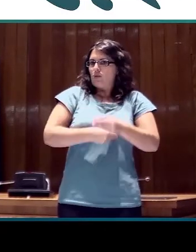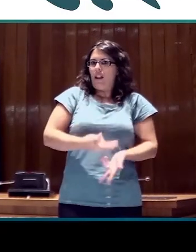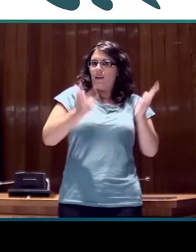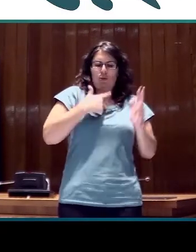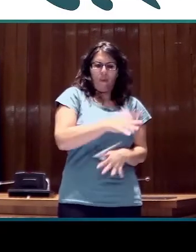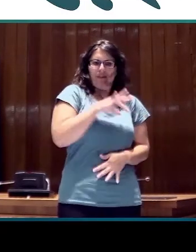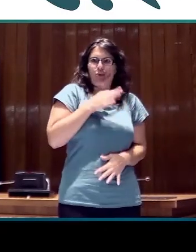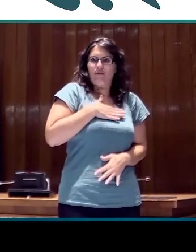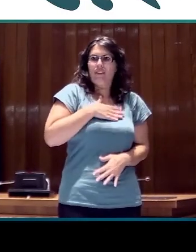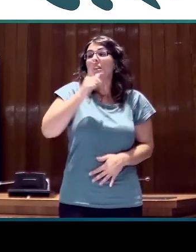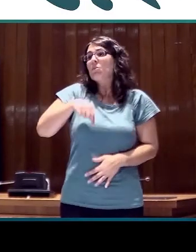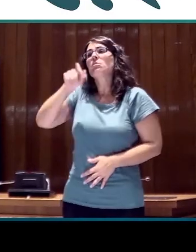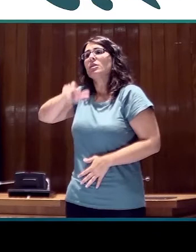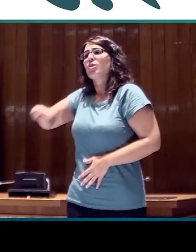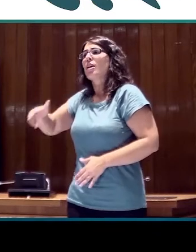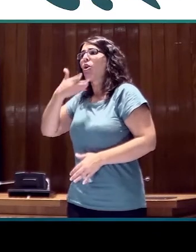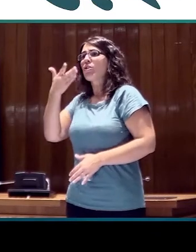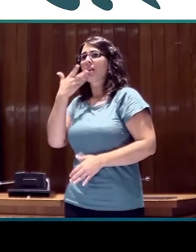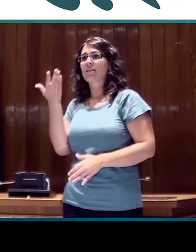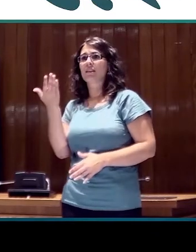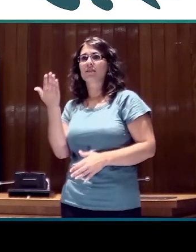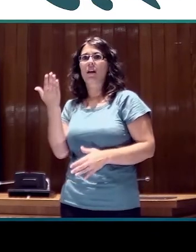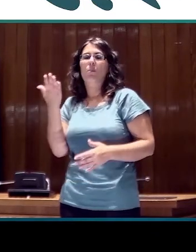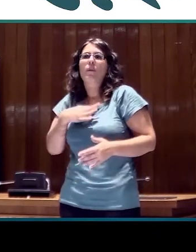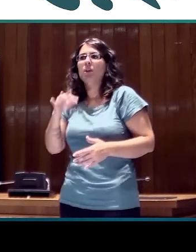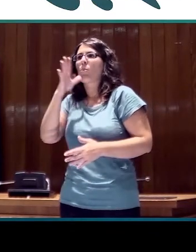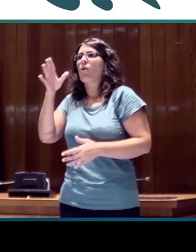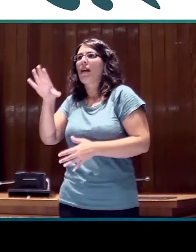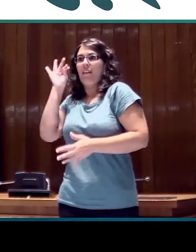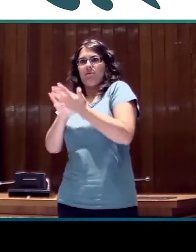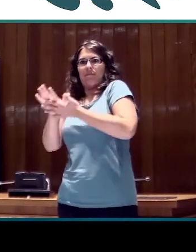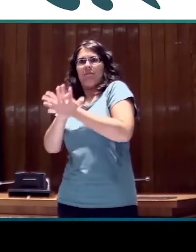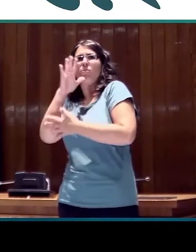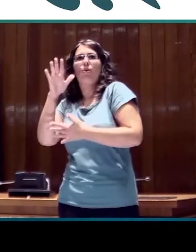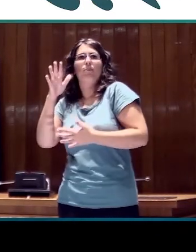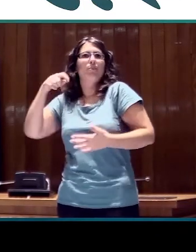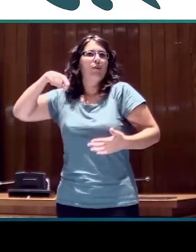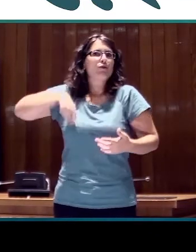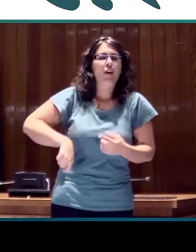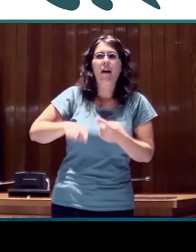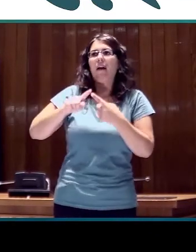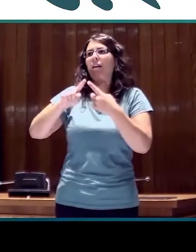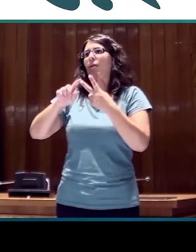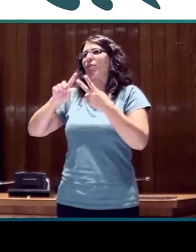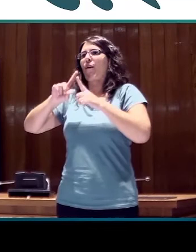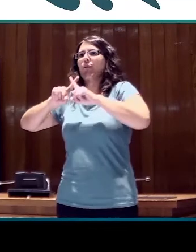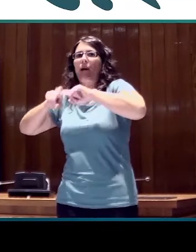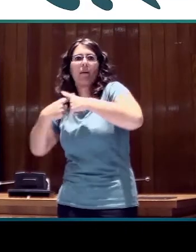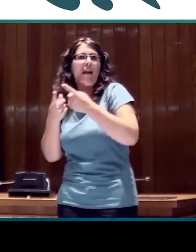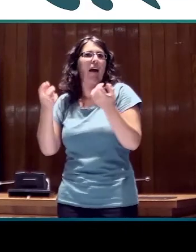las personas oyentes que por razones bien profesionales por razones familiares o afectivas se acercan a la comunidad